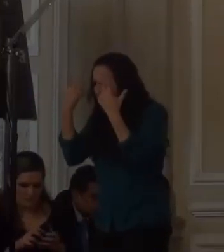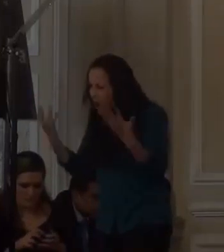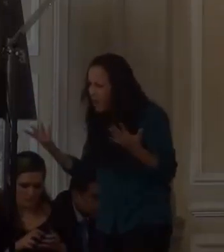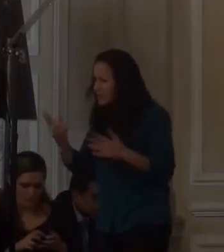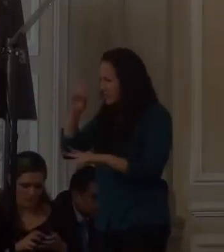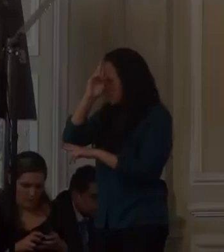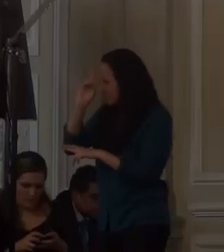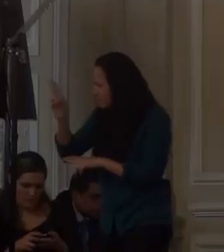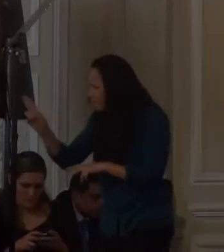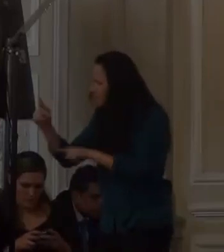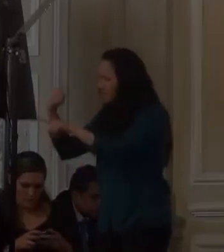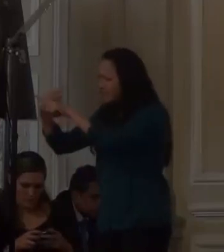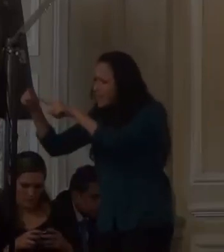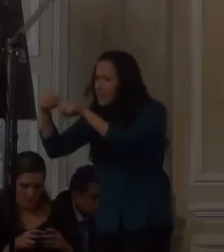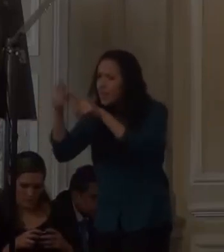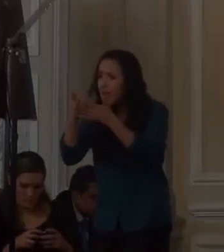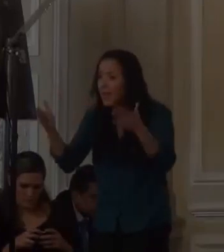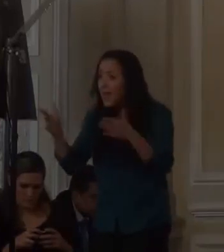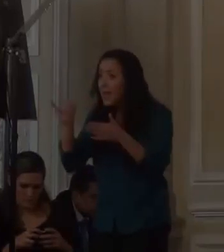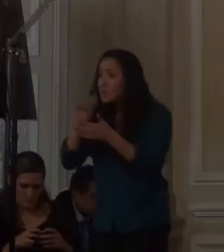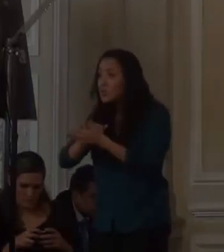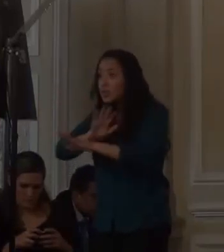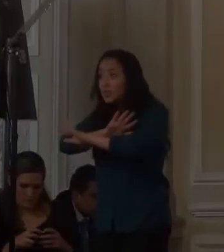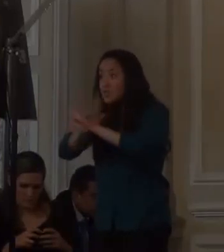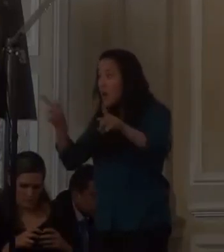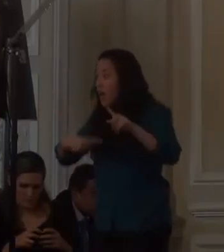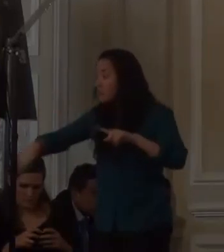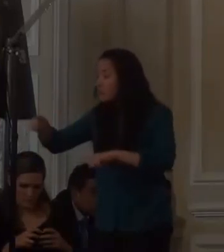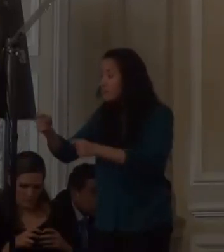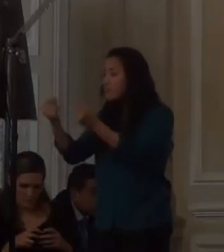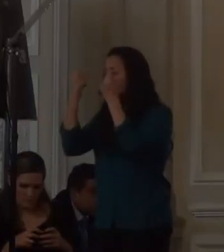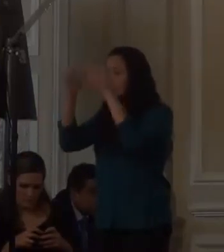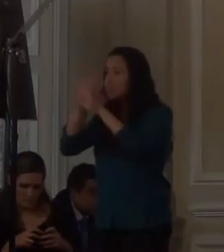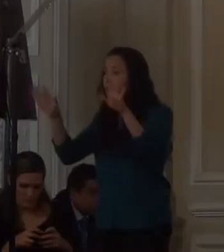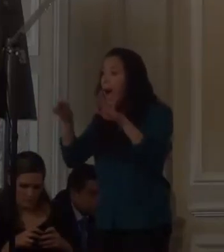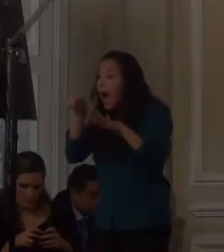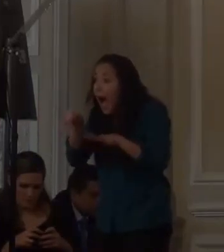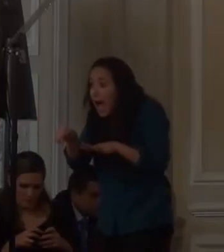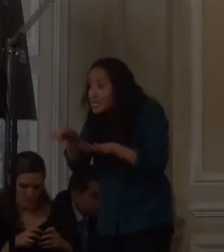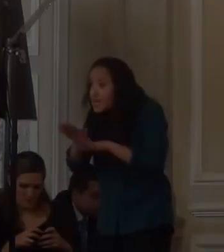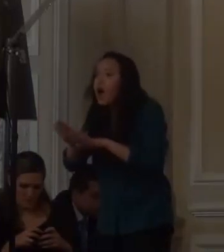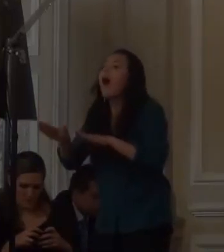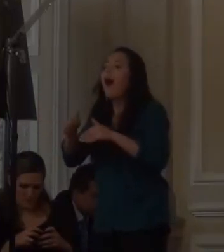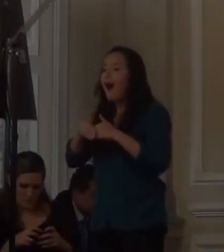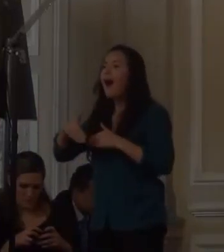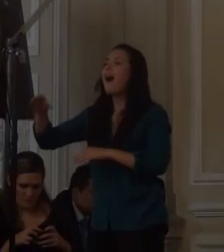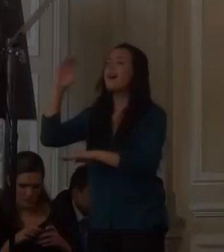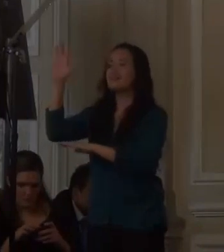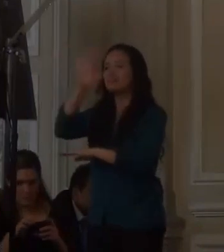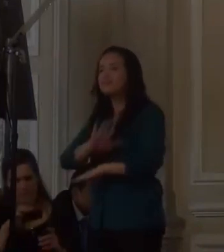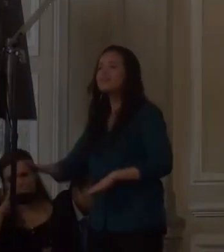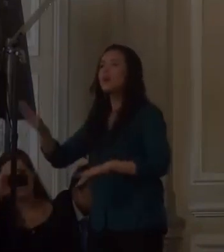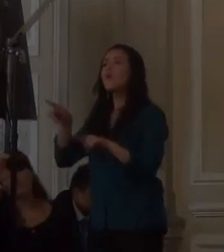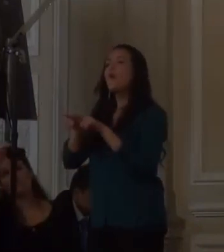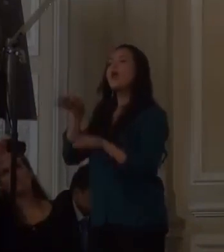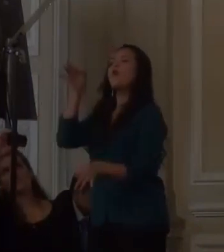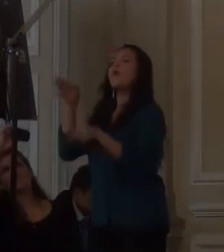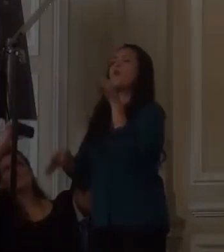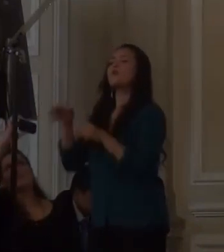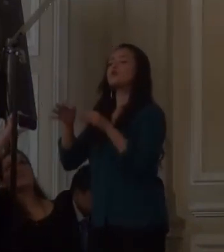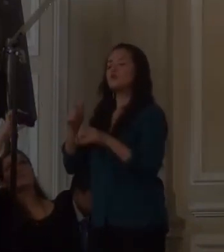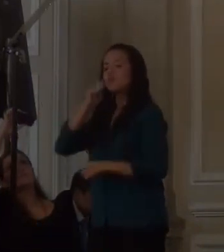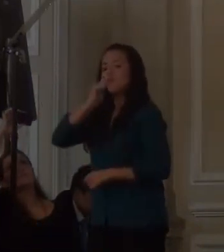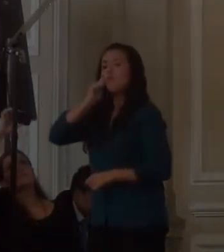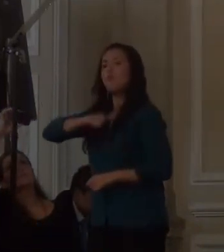las diferencias, ese día seremos un país más justo y un país